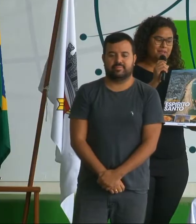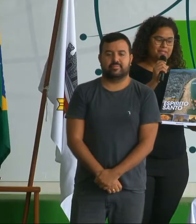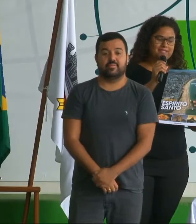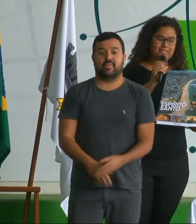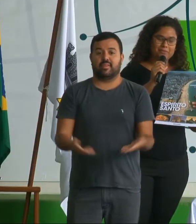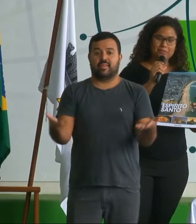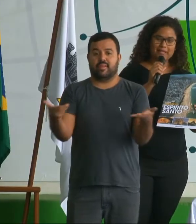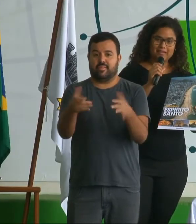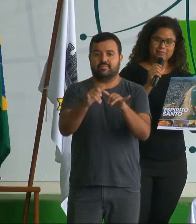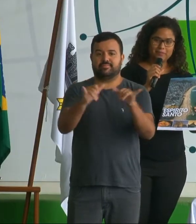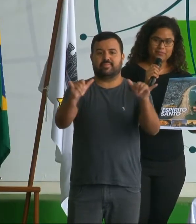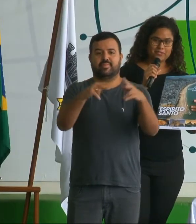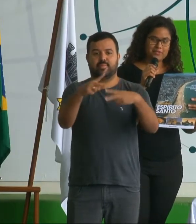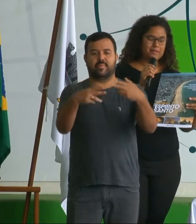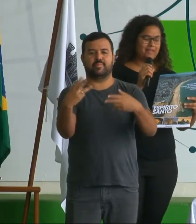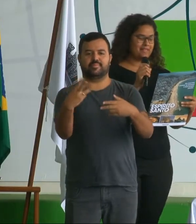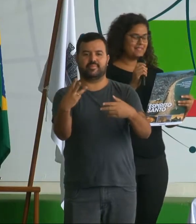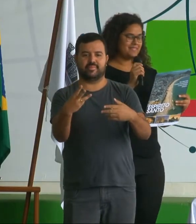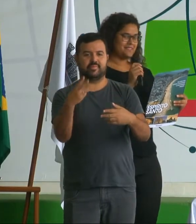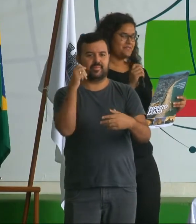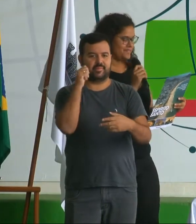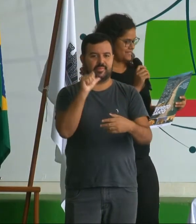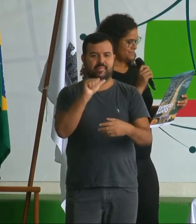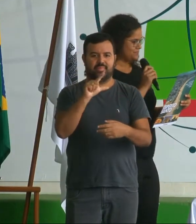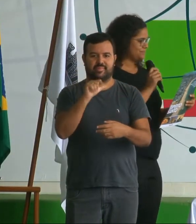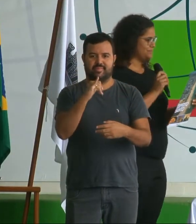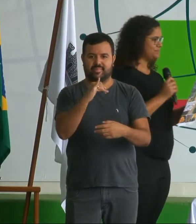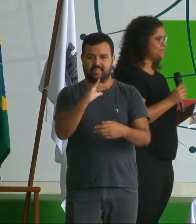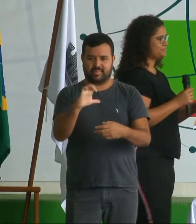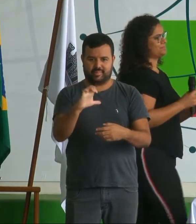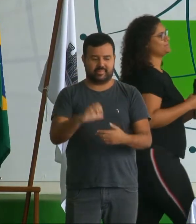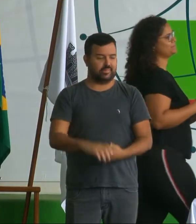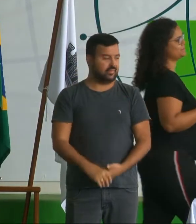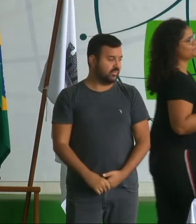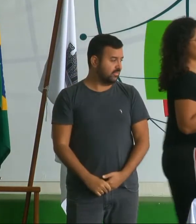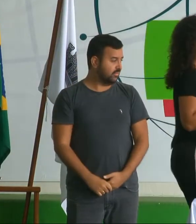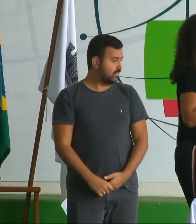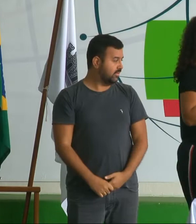Para anunciar o terceiro lugar, professora Maria Alice Veiga.